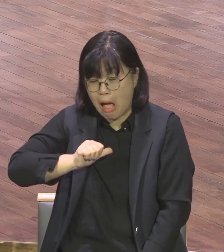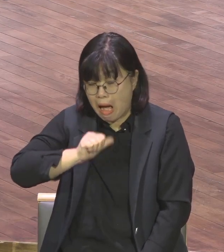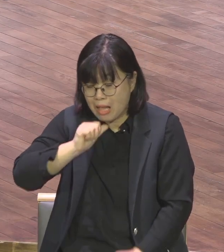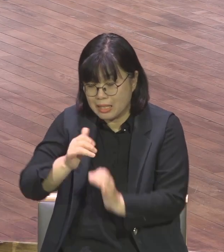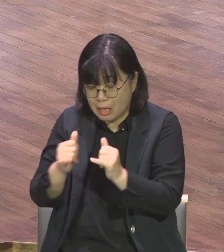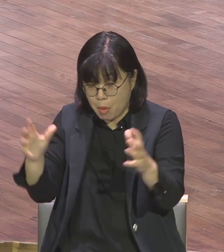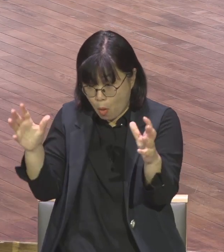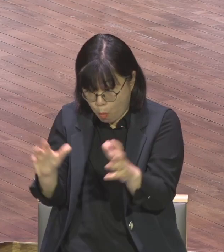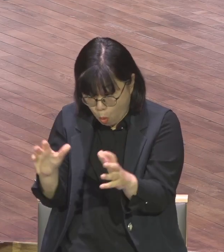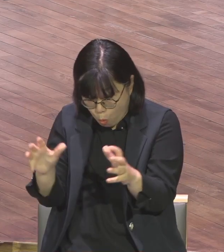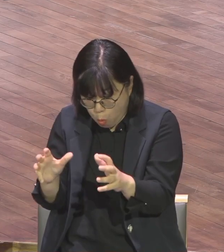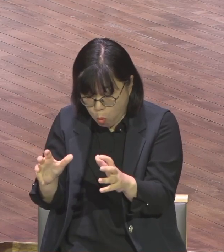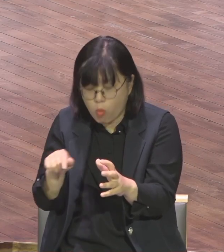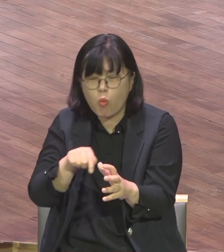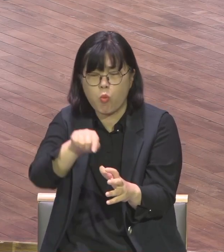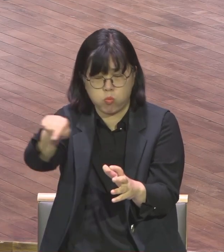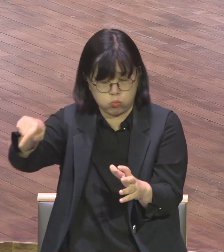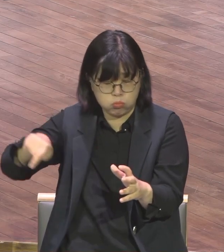이스라엘은